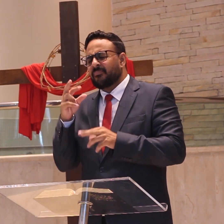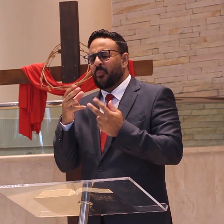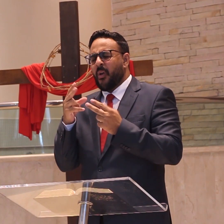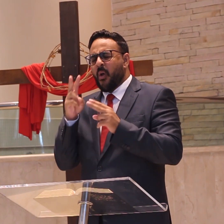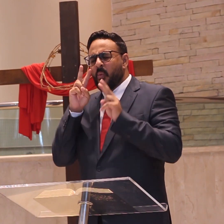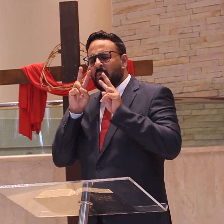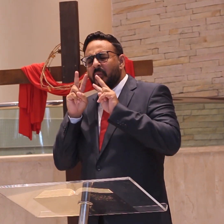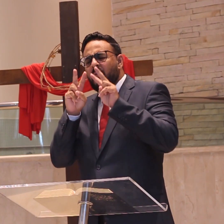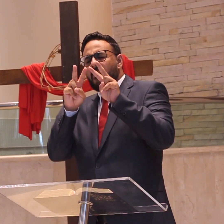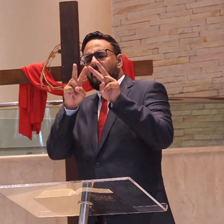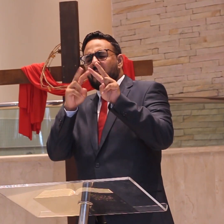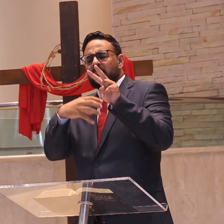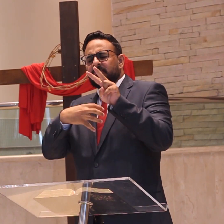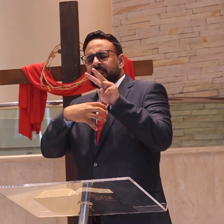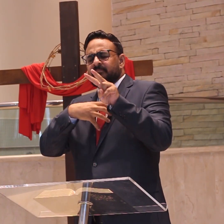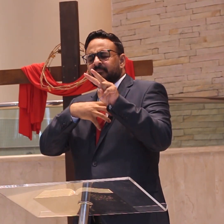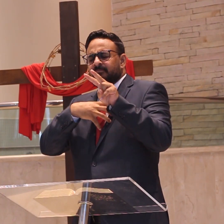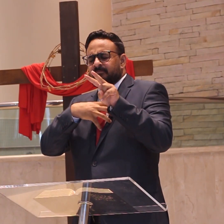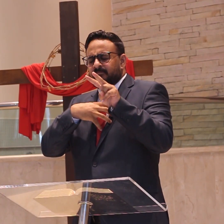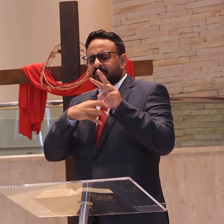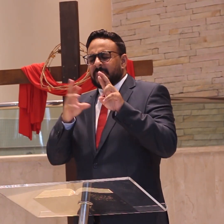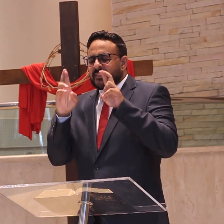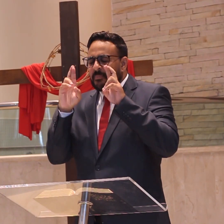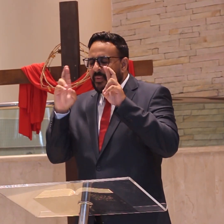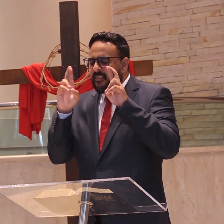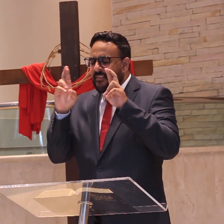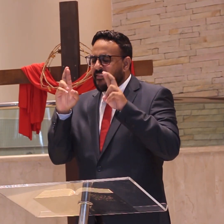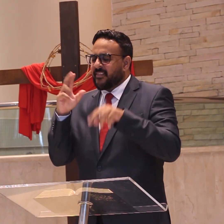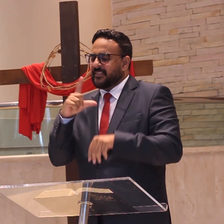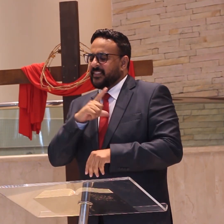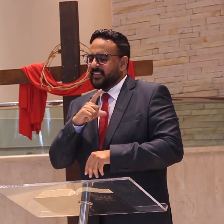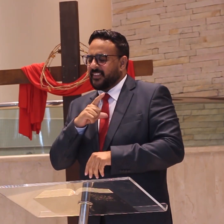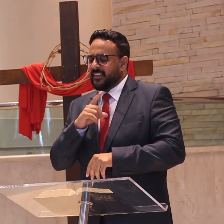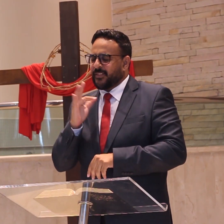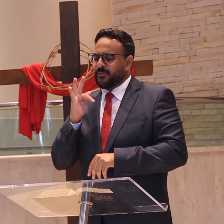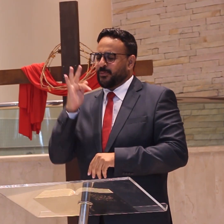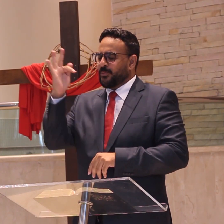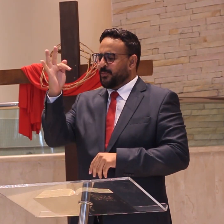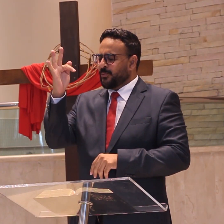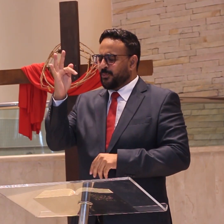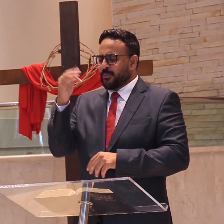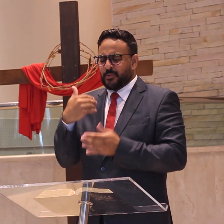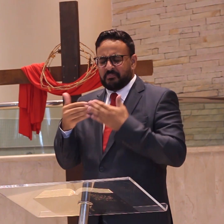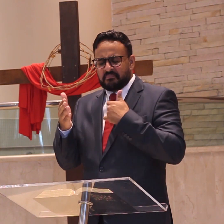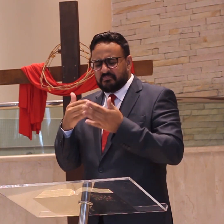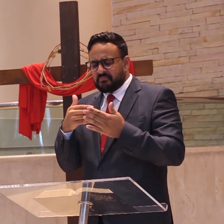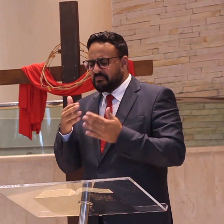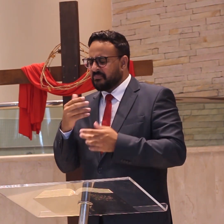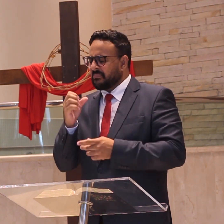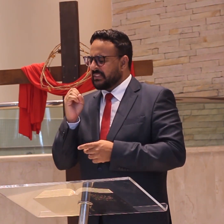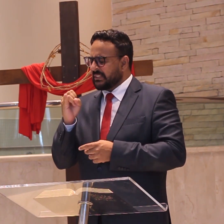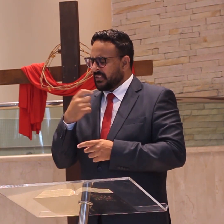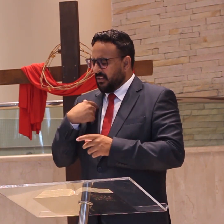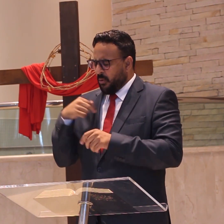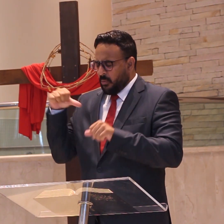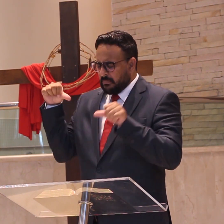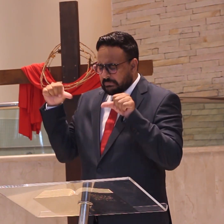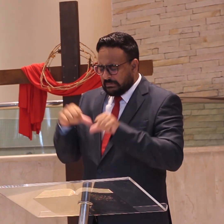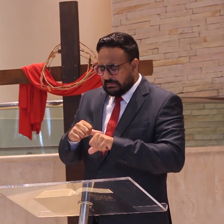Cristo em suas vidas. Pedimos ao Senhor que possamos refletir e olhar para Cristo como a nossa esperança do futuro,